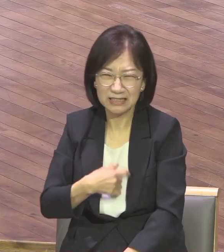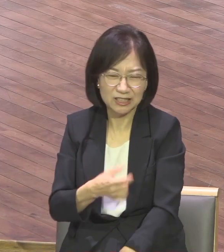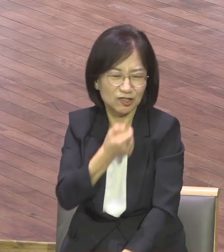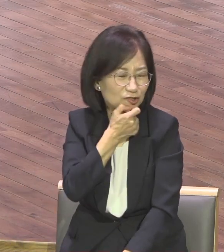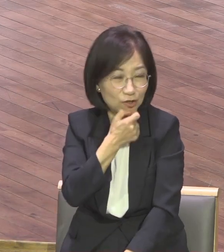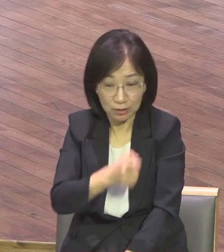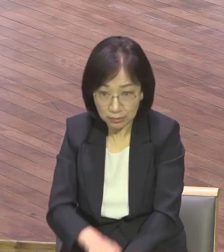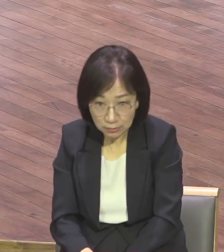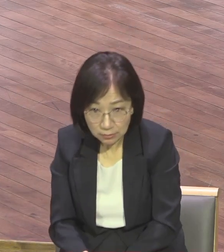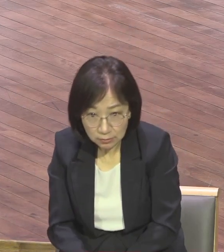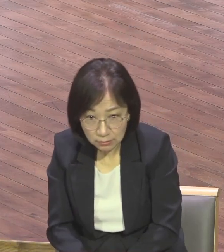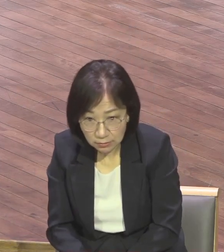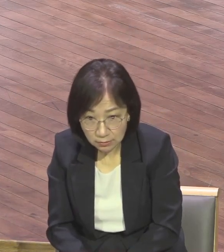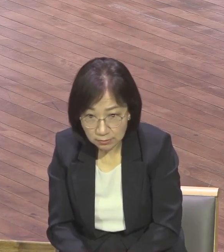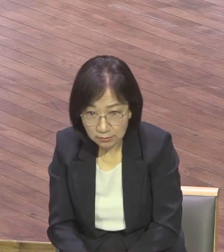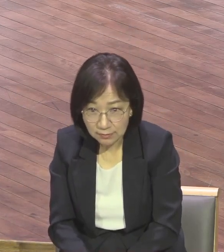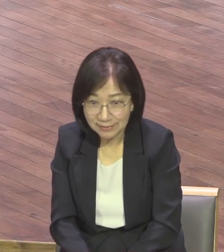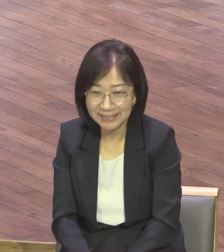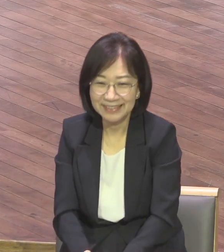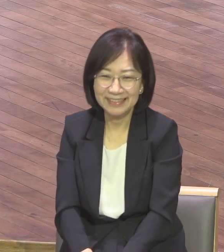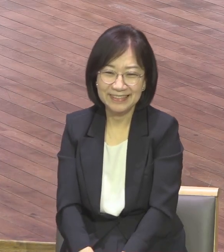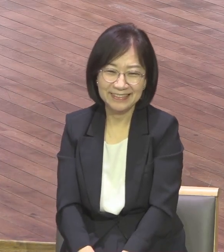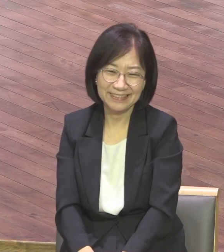잘해봐라 그냥